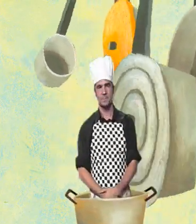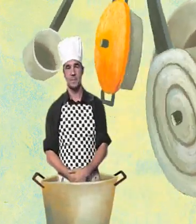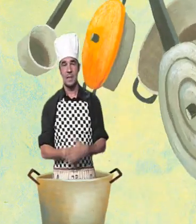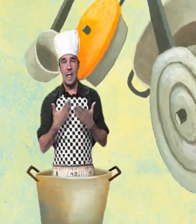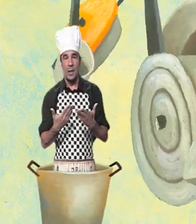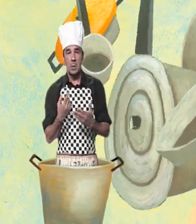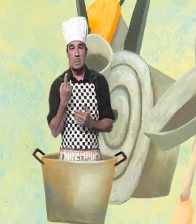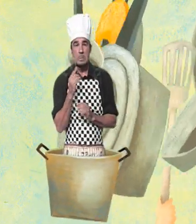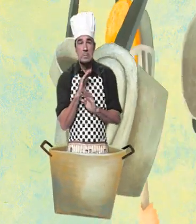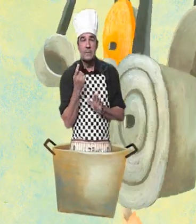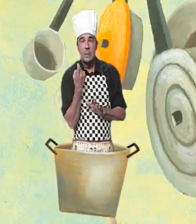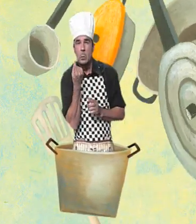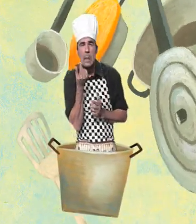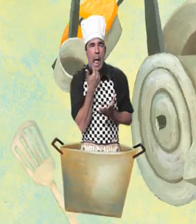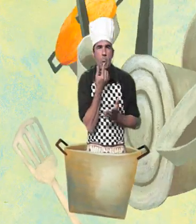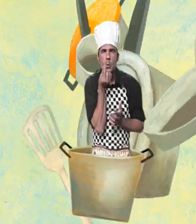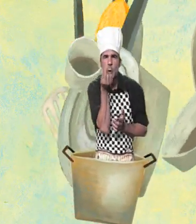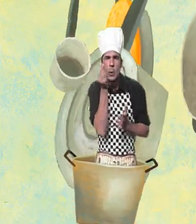Ara només li faltava el toc final.